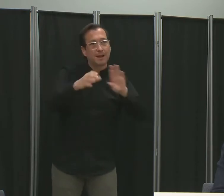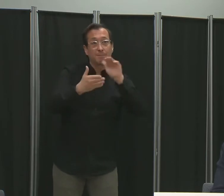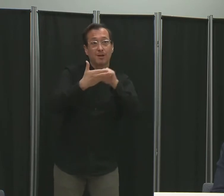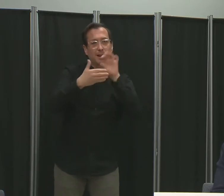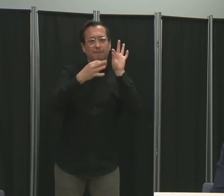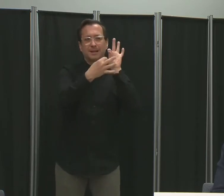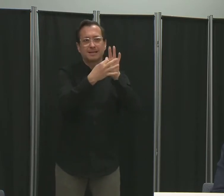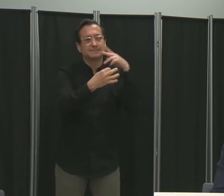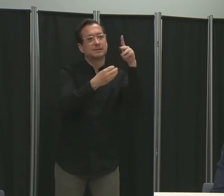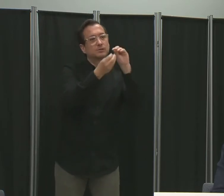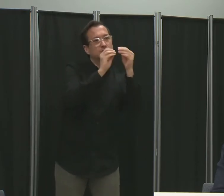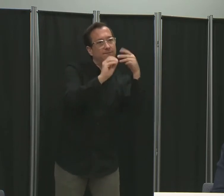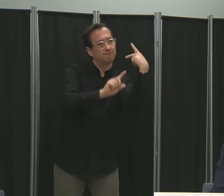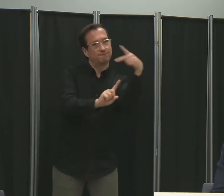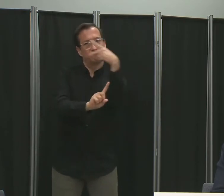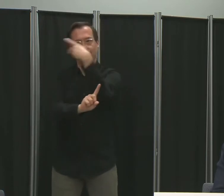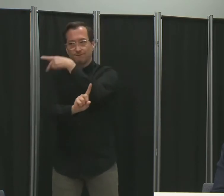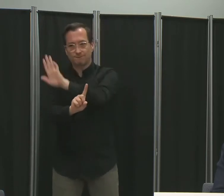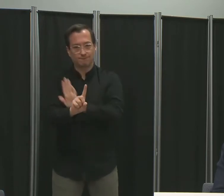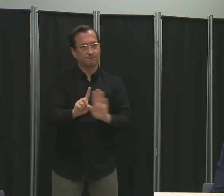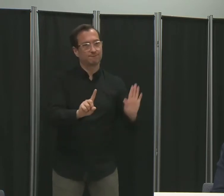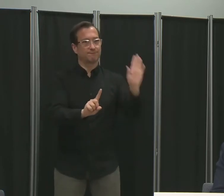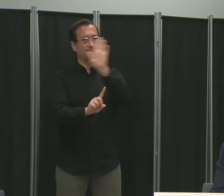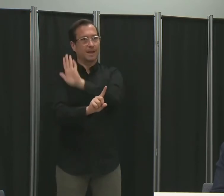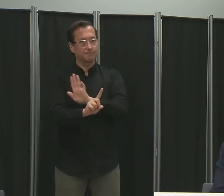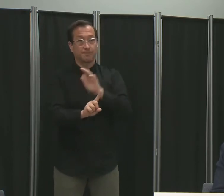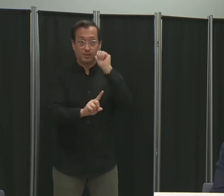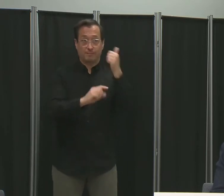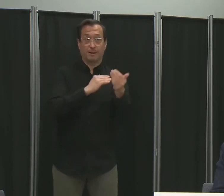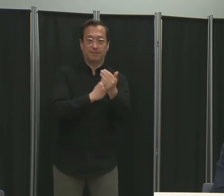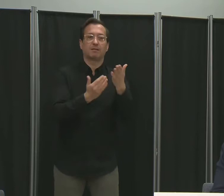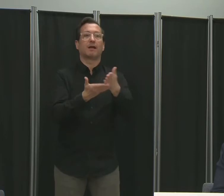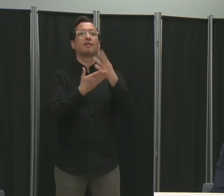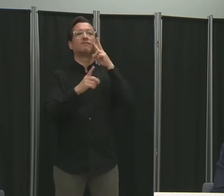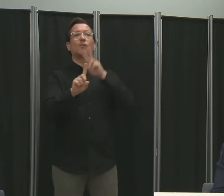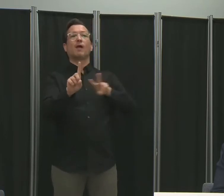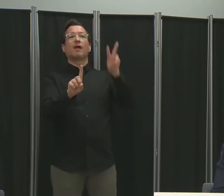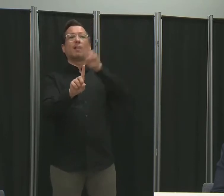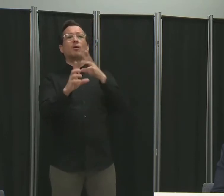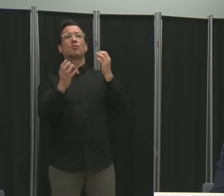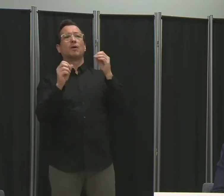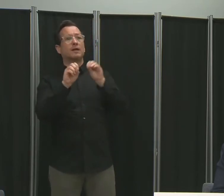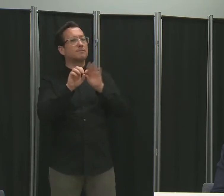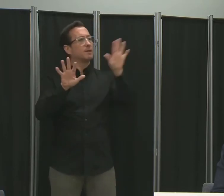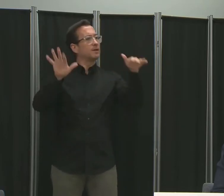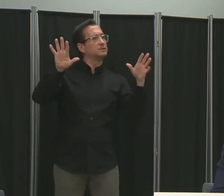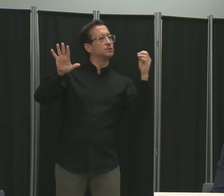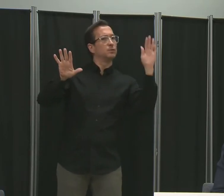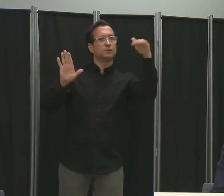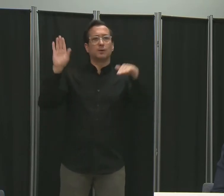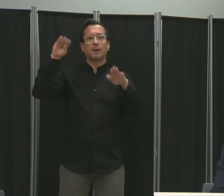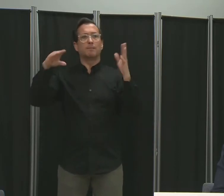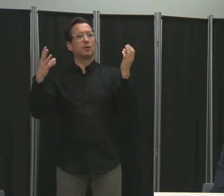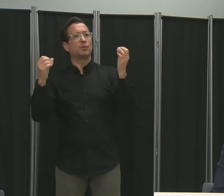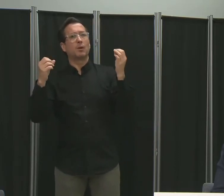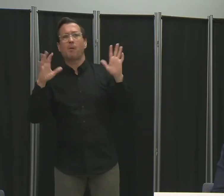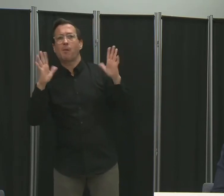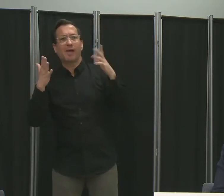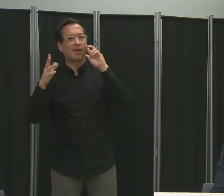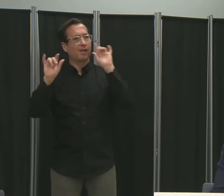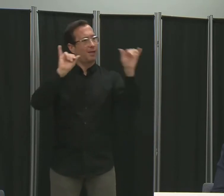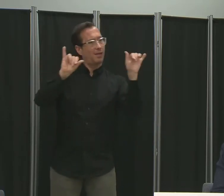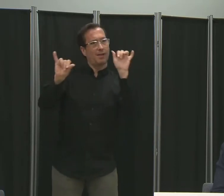qui vont nous permettre de comprendre les courbe épidémique la distribution des cross selon les milieux fermés ouvert travailleurs de la santé